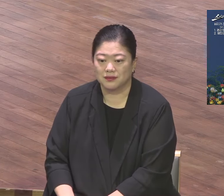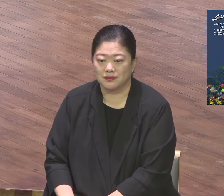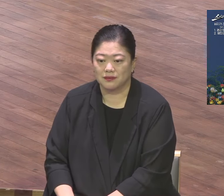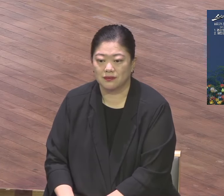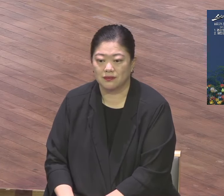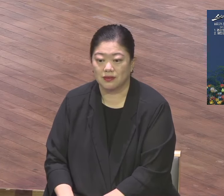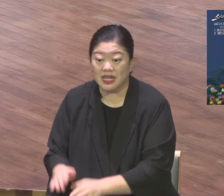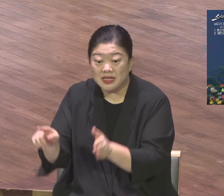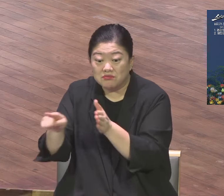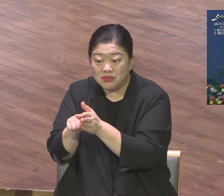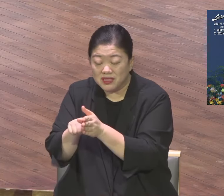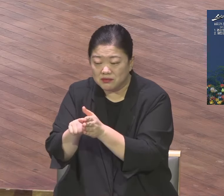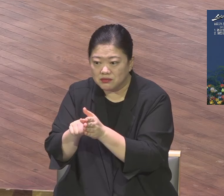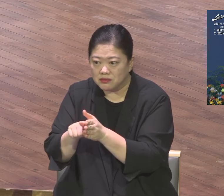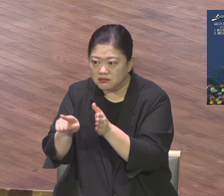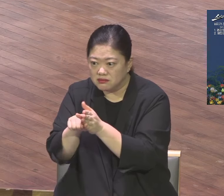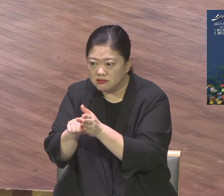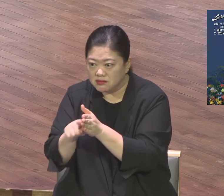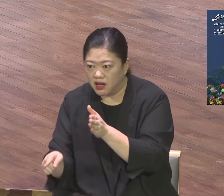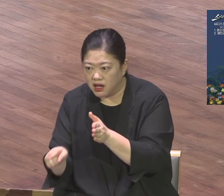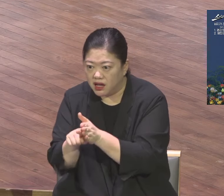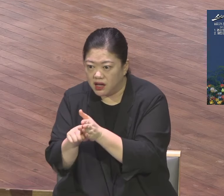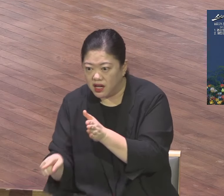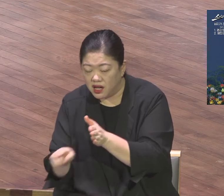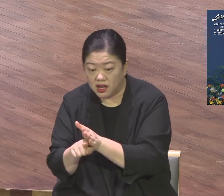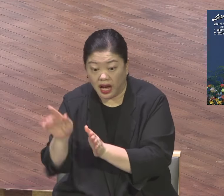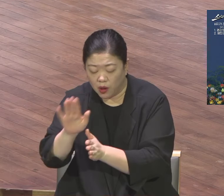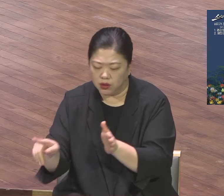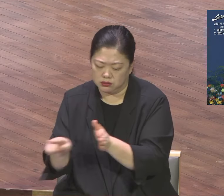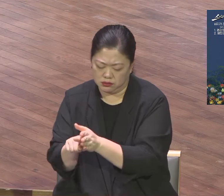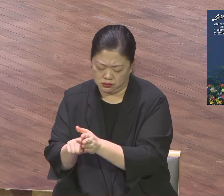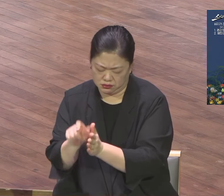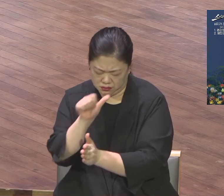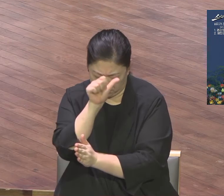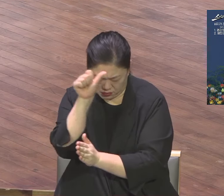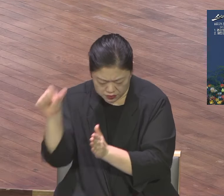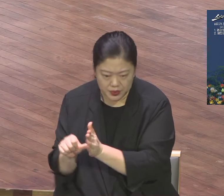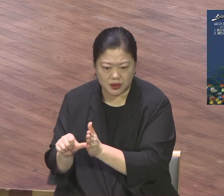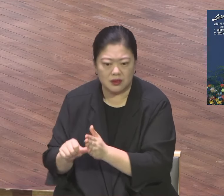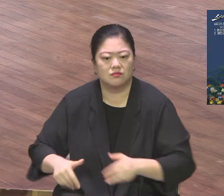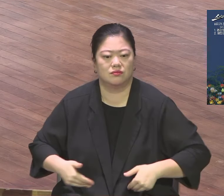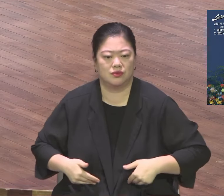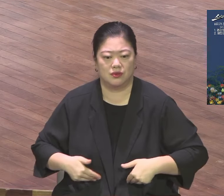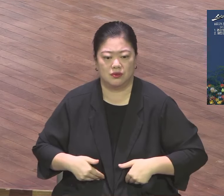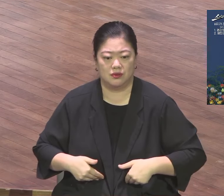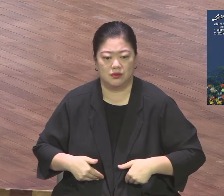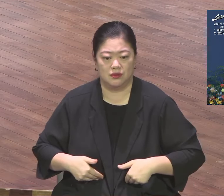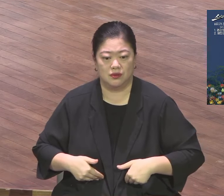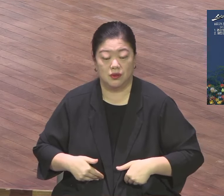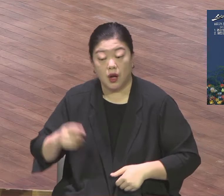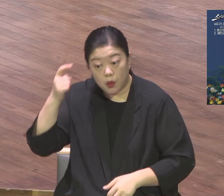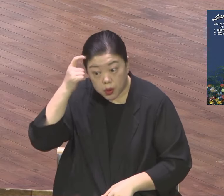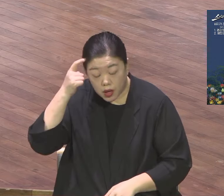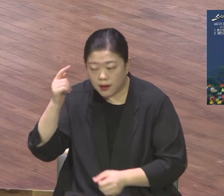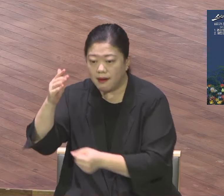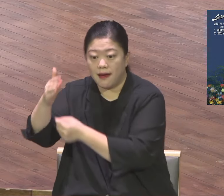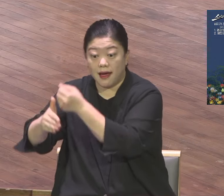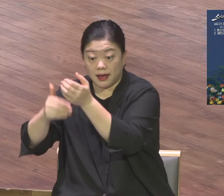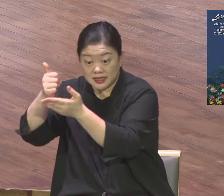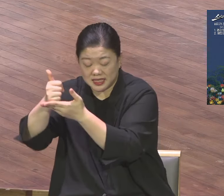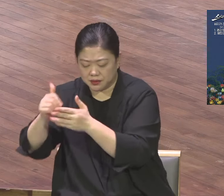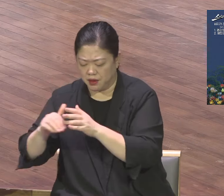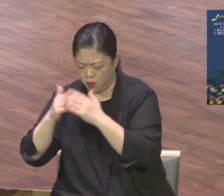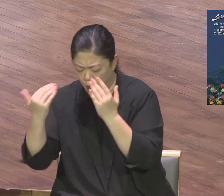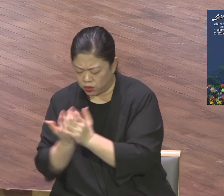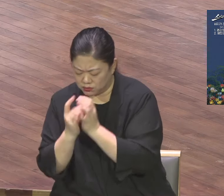신뢰해야 돼요. 왜냐 그 하나님은 모든 것을 합력하여 선을 이루어 주시기 때문에